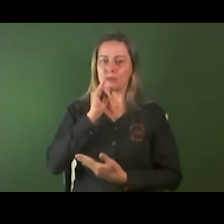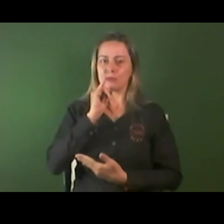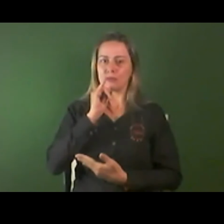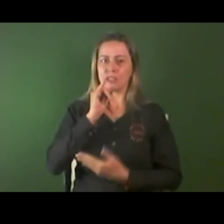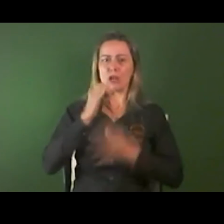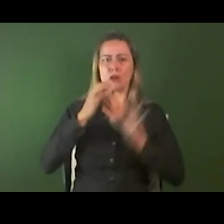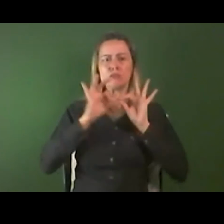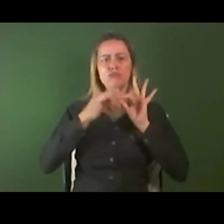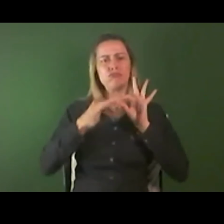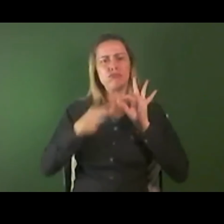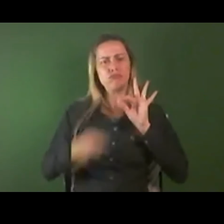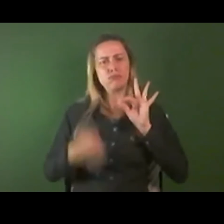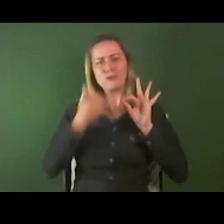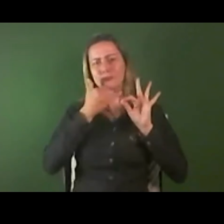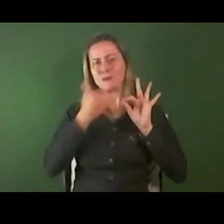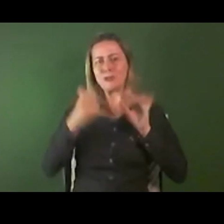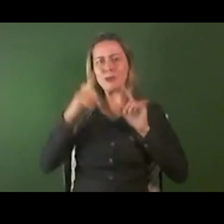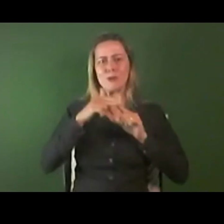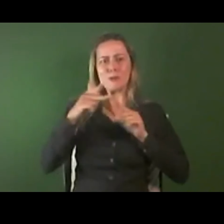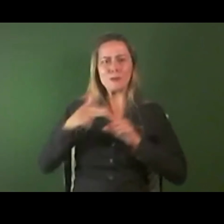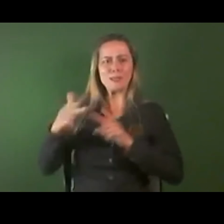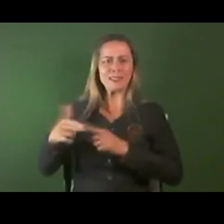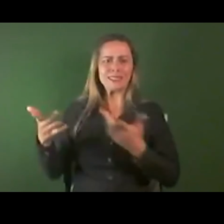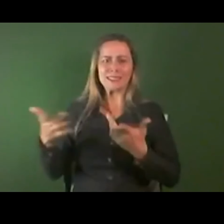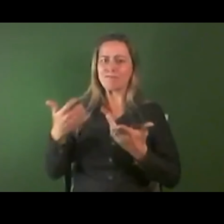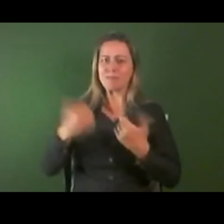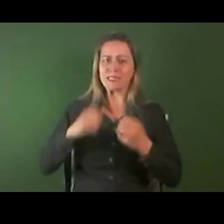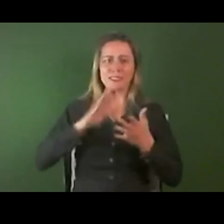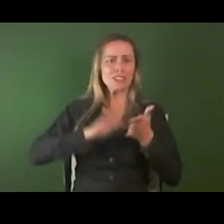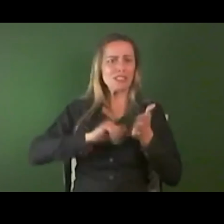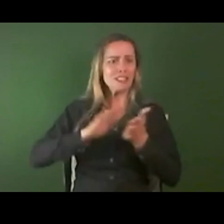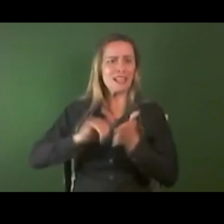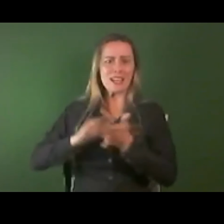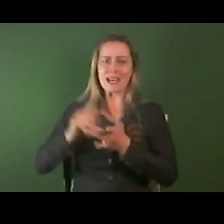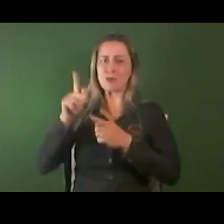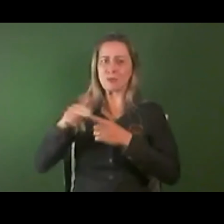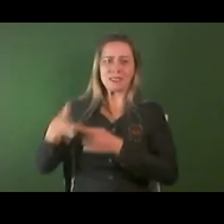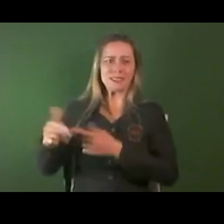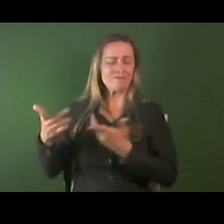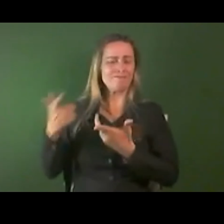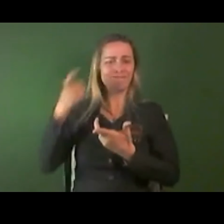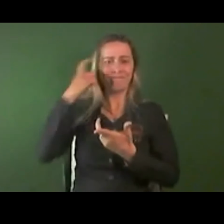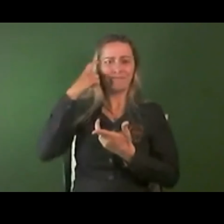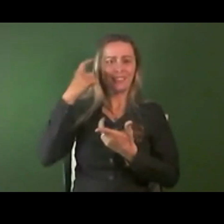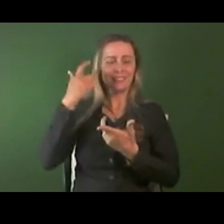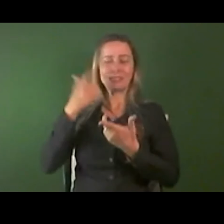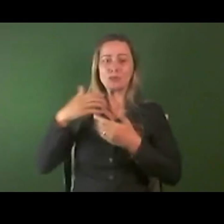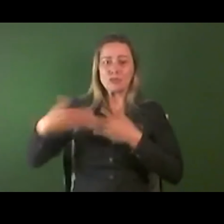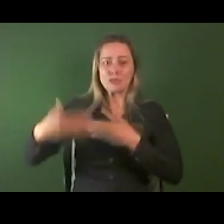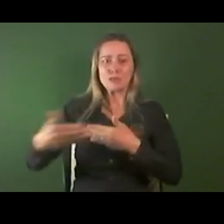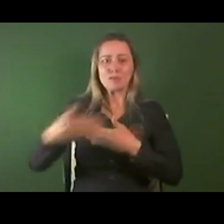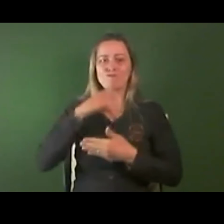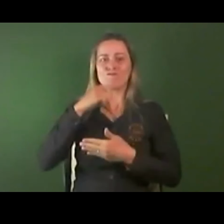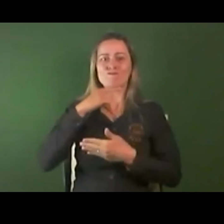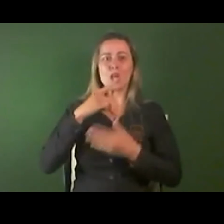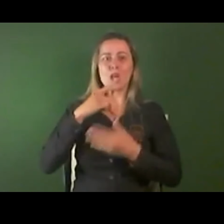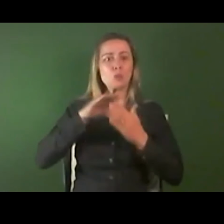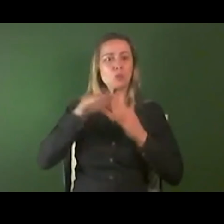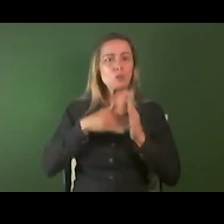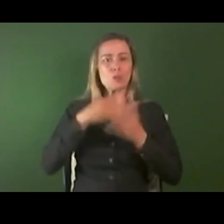extenso e muito cortado, tive que quebrar a minha linha de raciocínio várias vezes, porque realmente eu não podia seguir em frente com tudo que eu tinha para